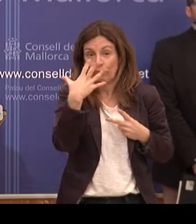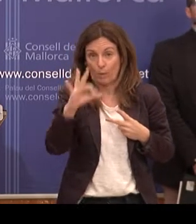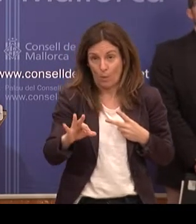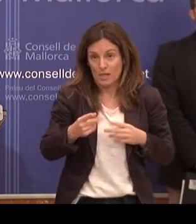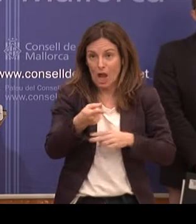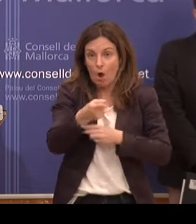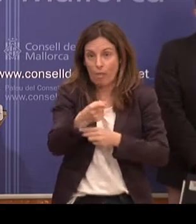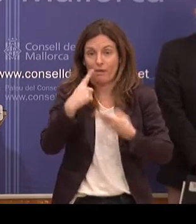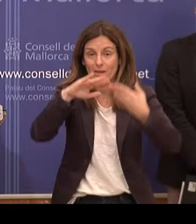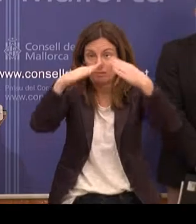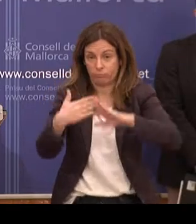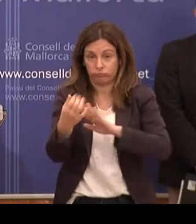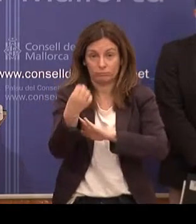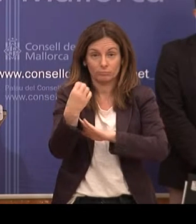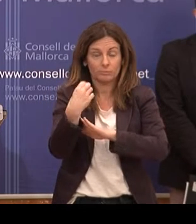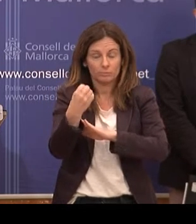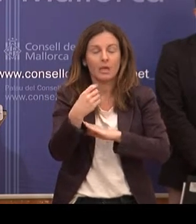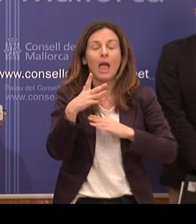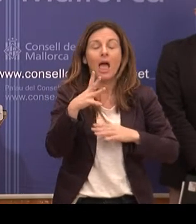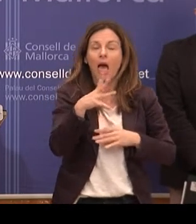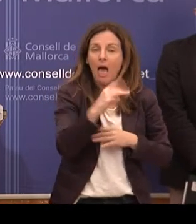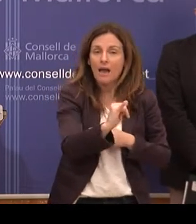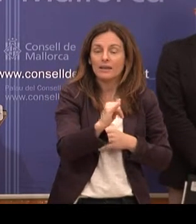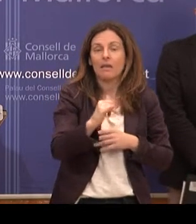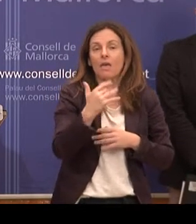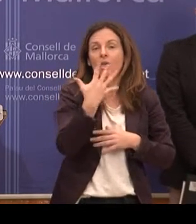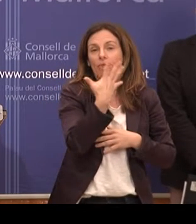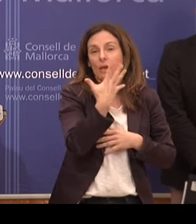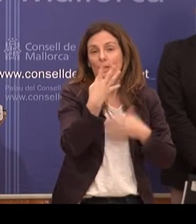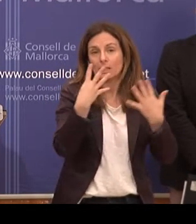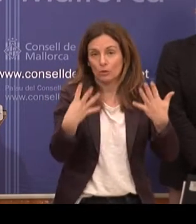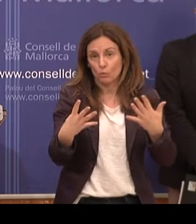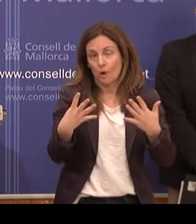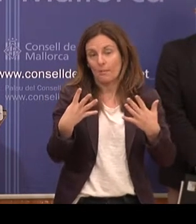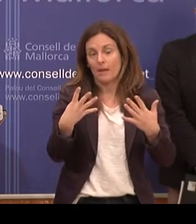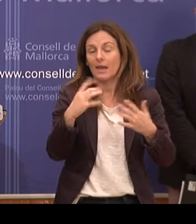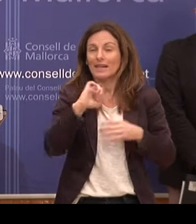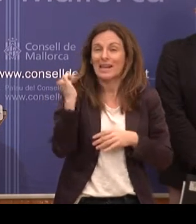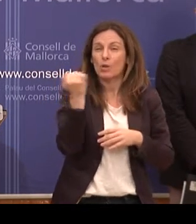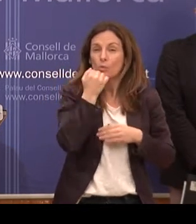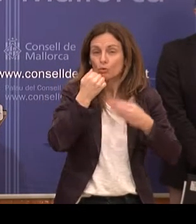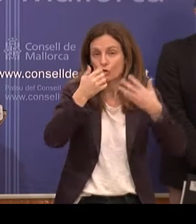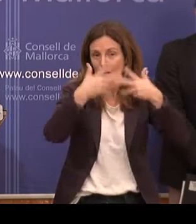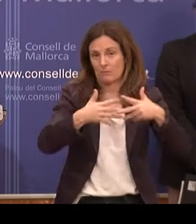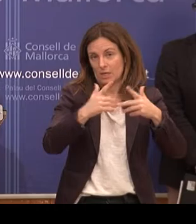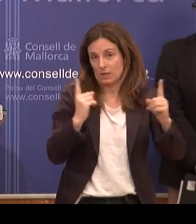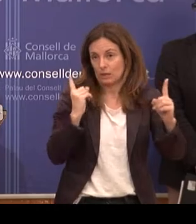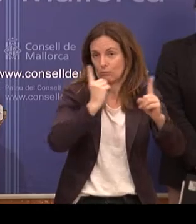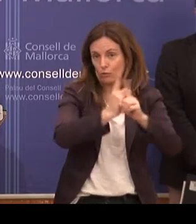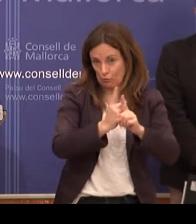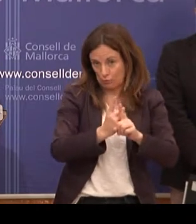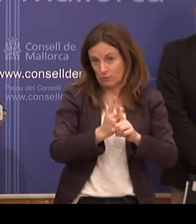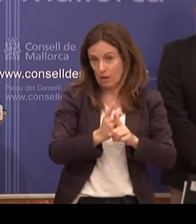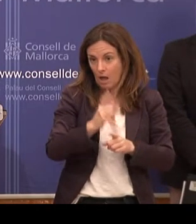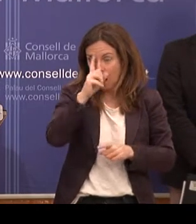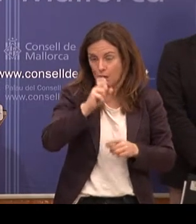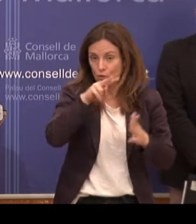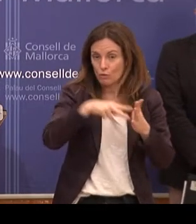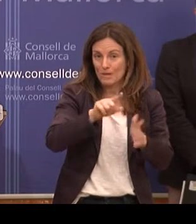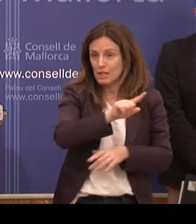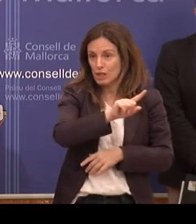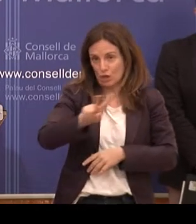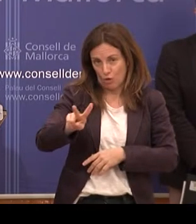no entri en joc les multes coercitives, que la novedat que m'ordona la llei del